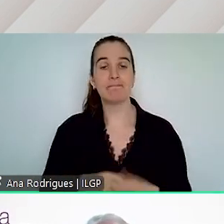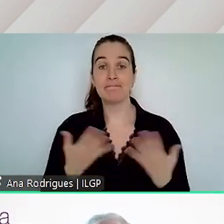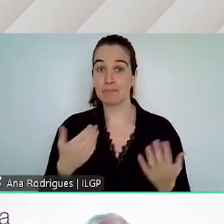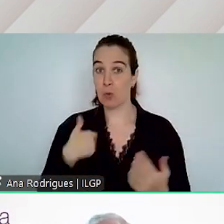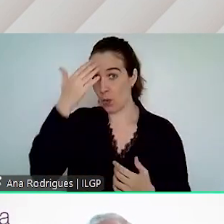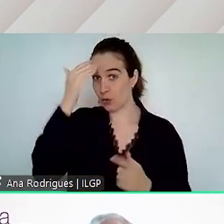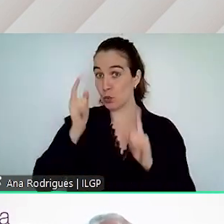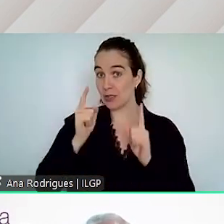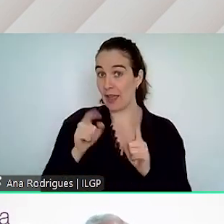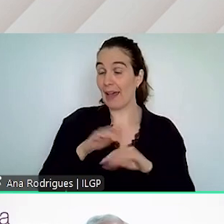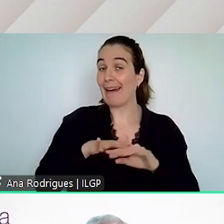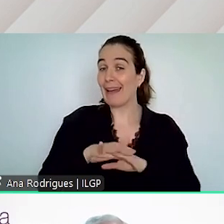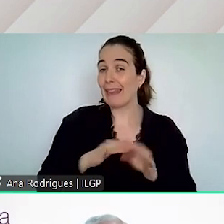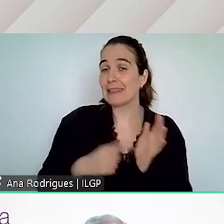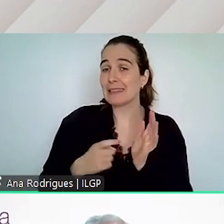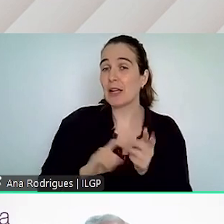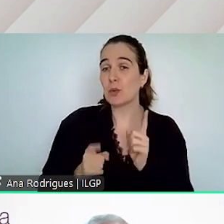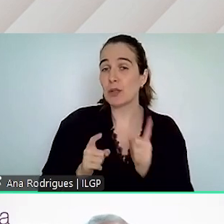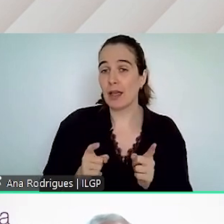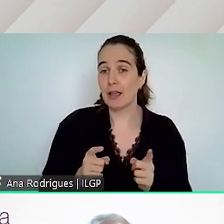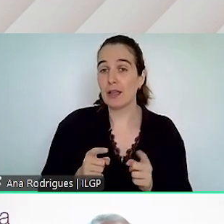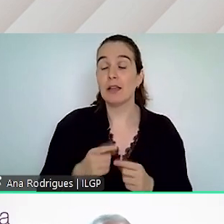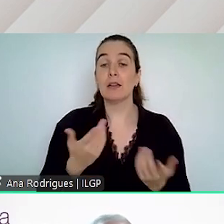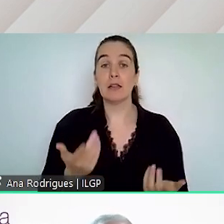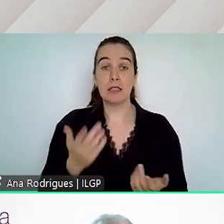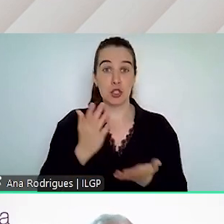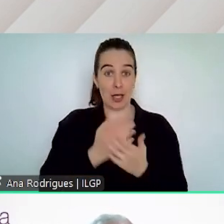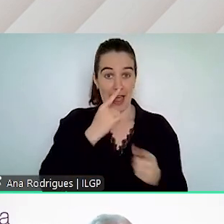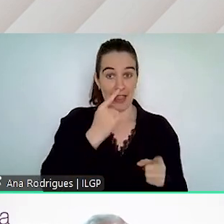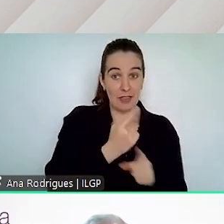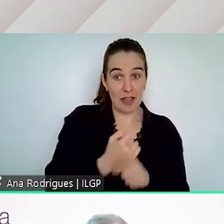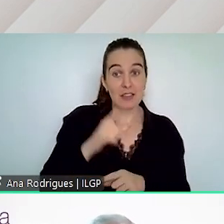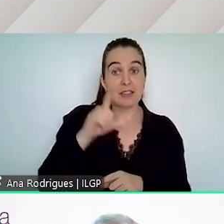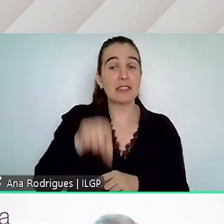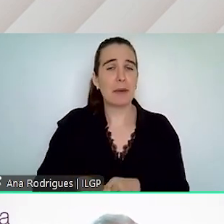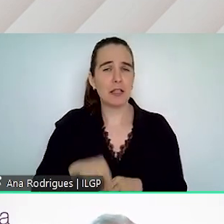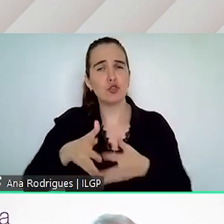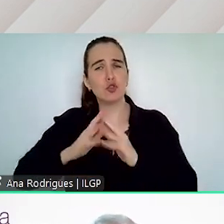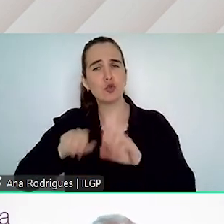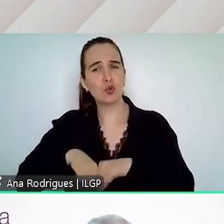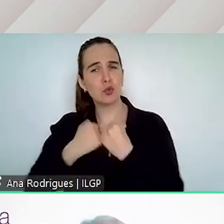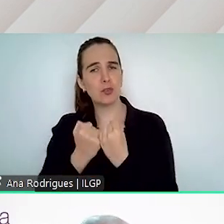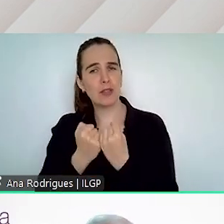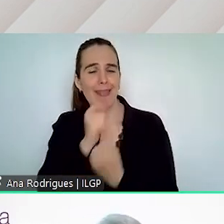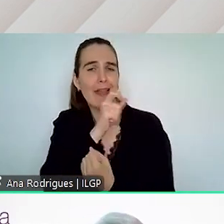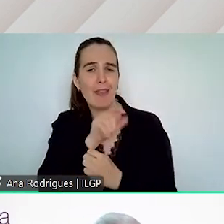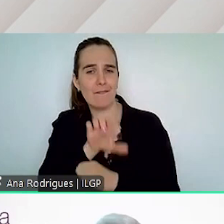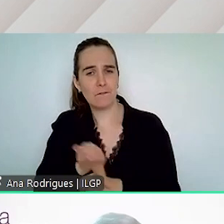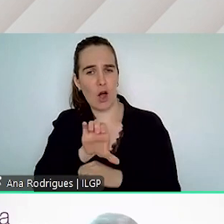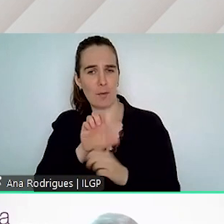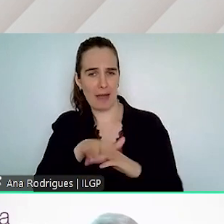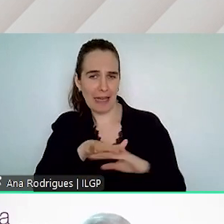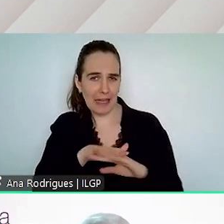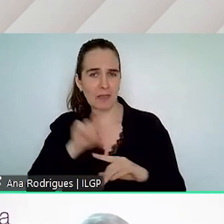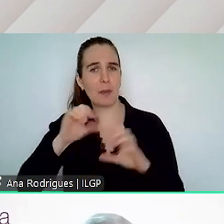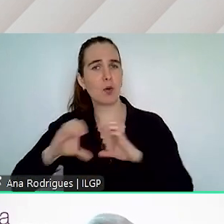em que não só as atividades, mas as estruturas sociais funcionam de uma forma em rede e com